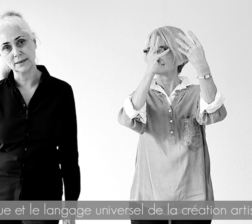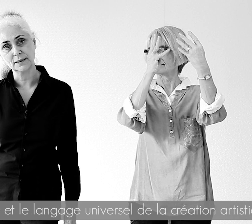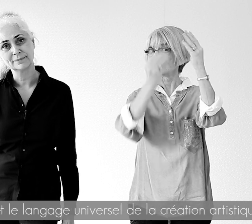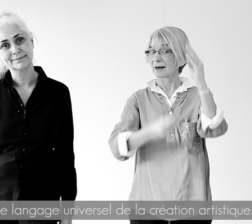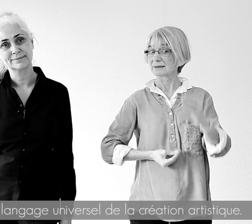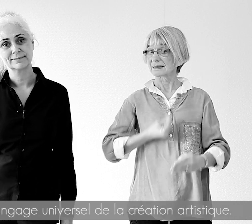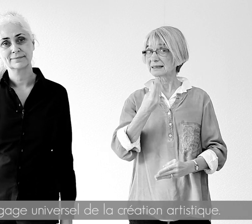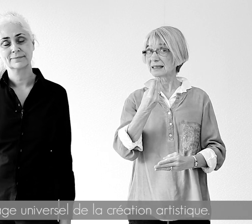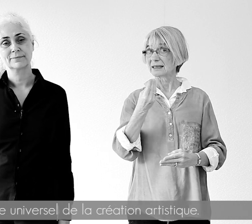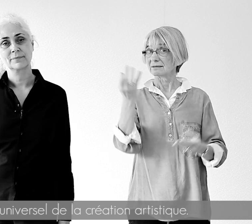artistique.